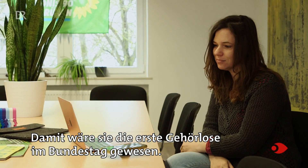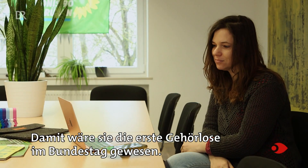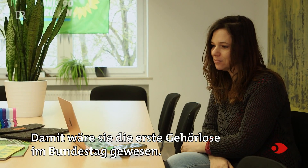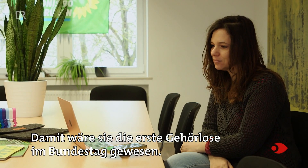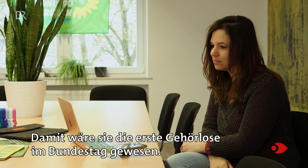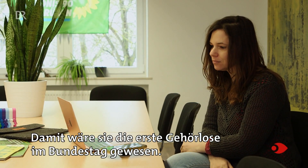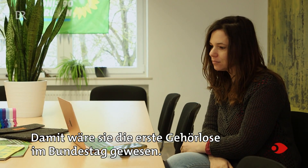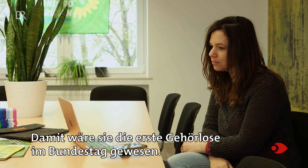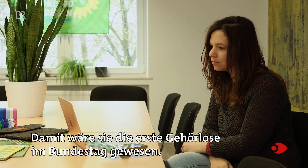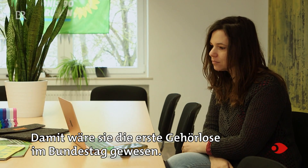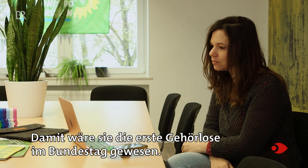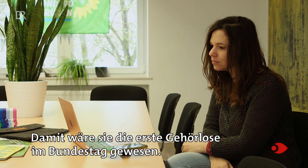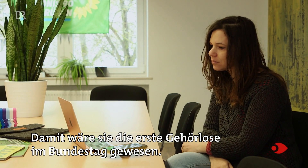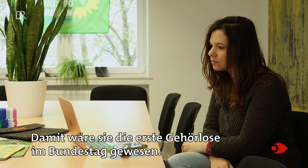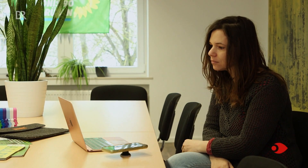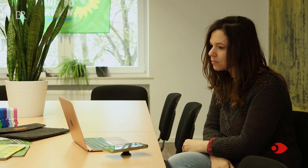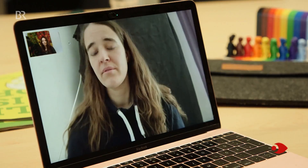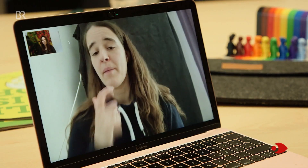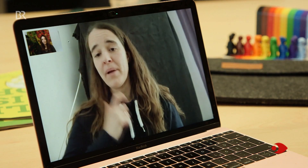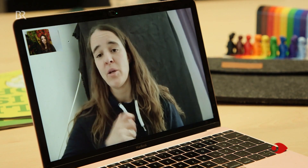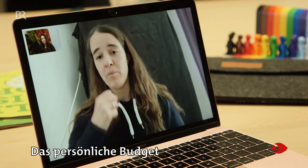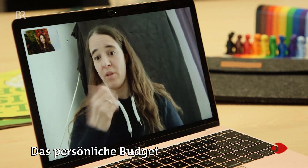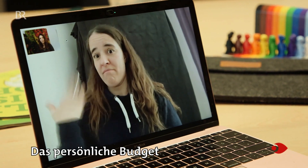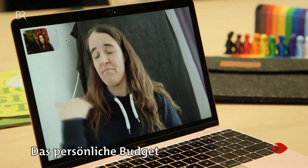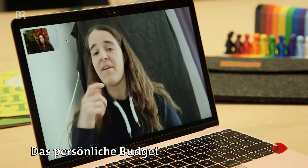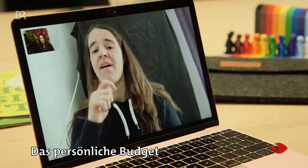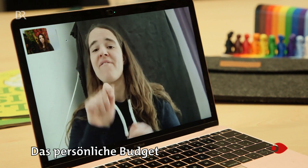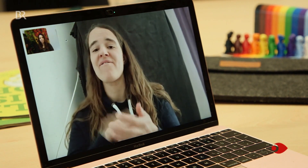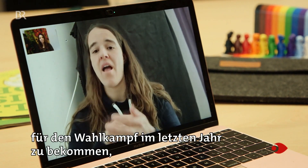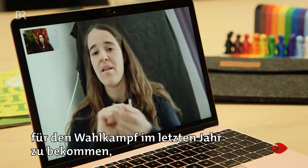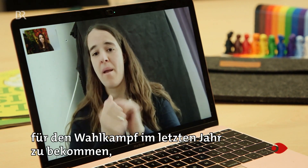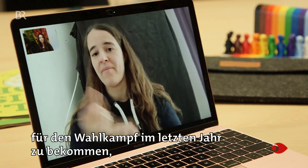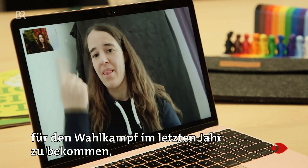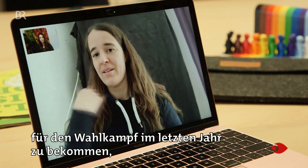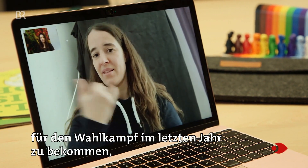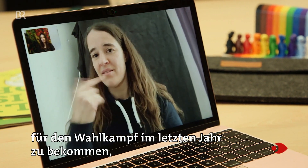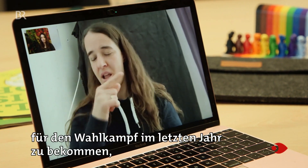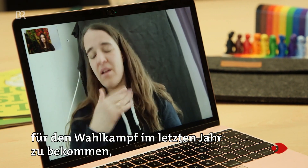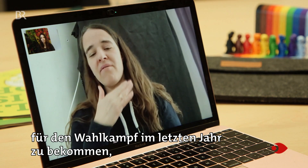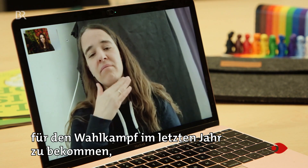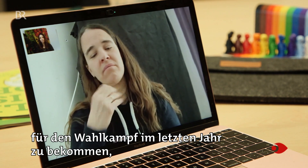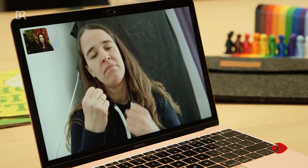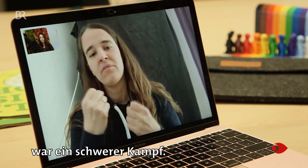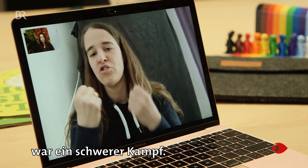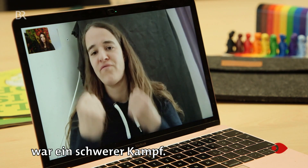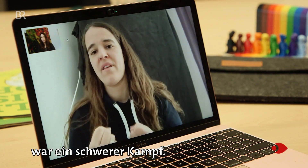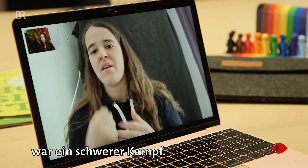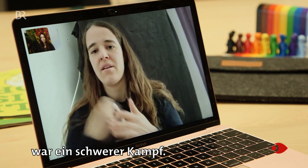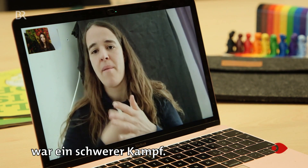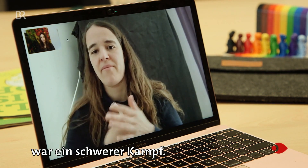erste Gehörlose im Bundestag gewesen. Das persönliche Budget für den Wahlkampf im letzten Jahr zu bekommen, war ein schwerer Kampf.